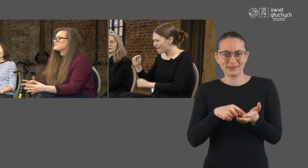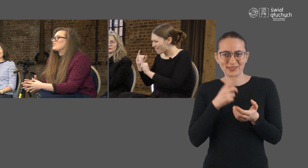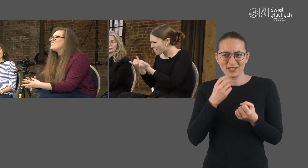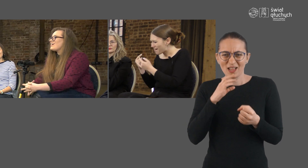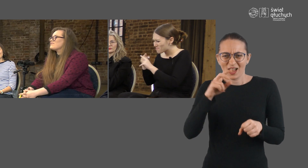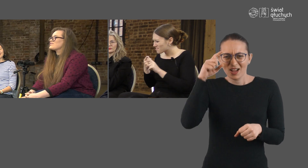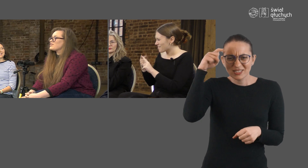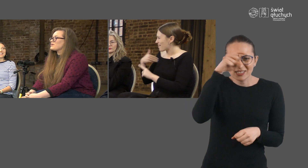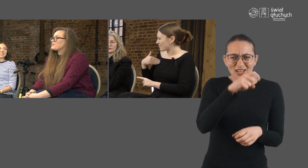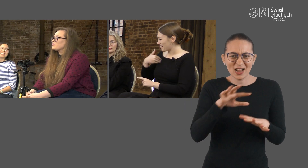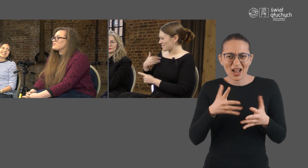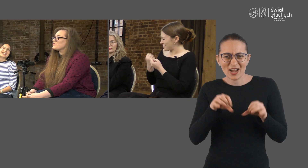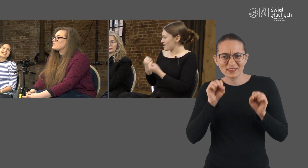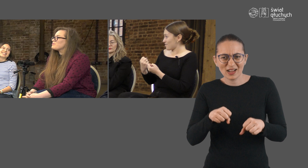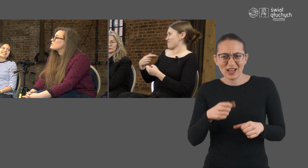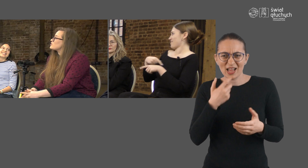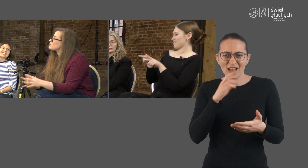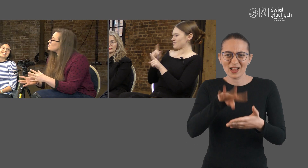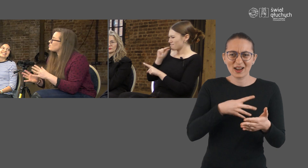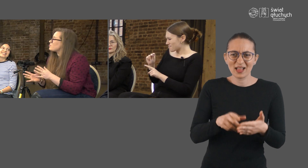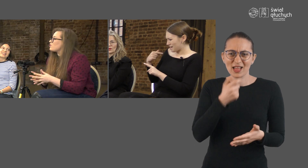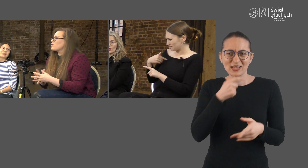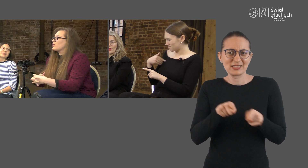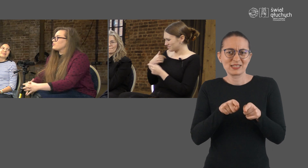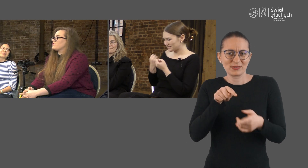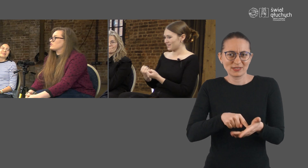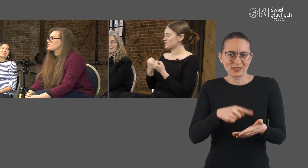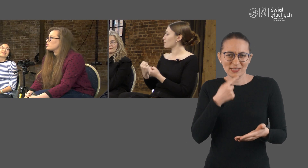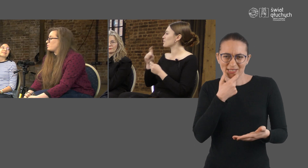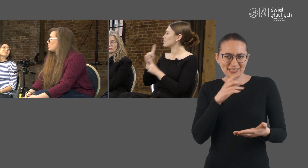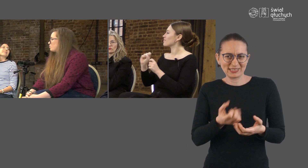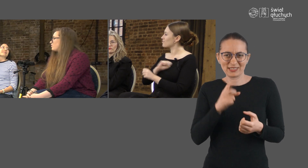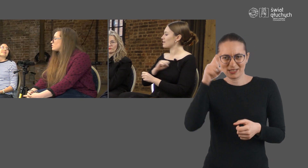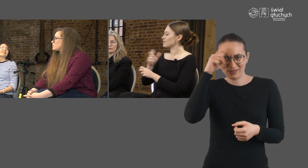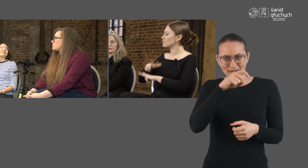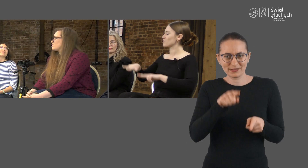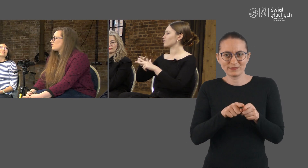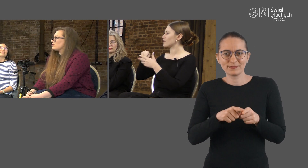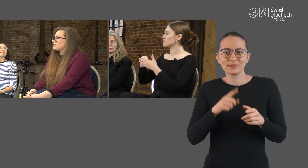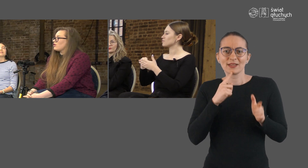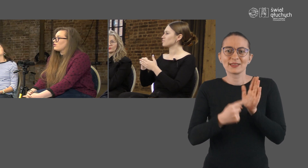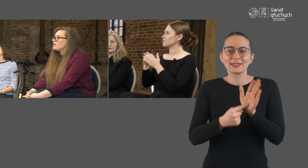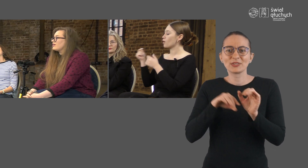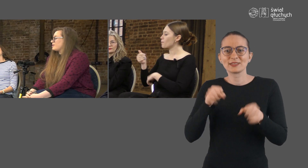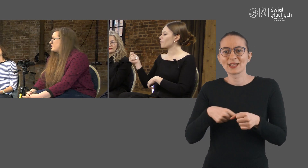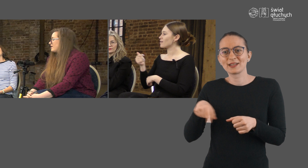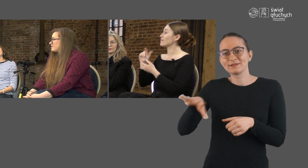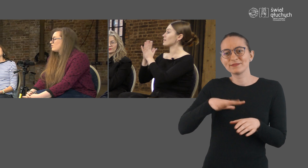kulawo to szło, ale właśnie co mi się podobało w ogóle u mnie w rodzinie, to podział obowiązków, jeśli chodzi